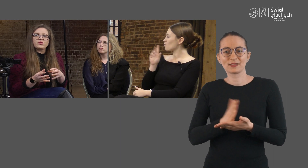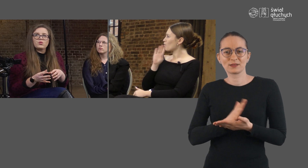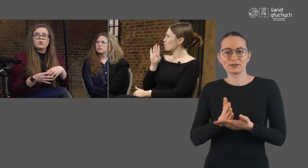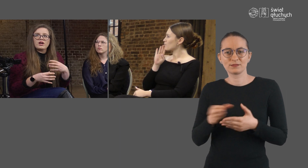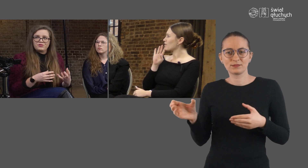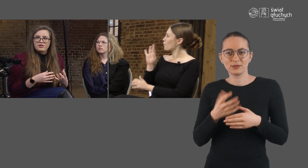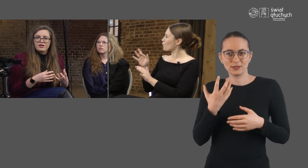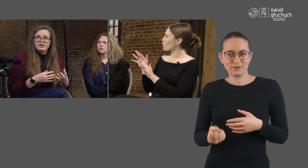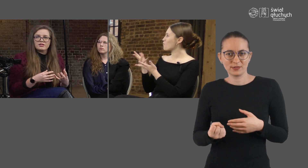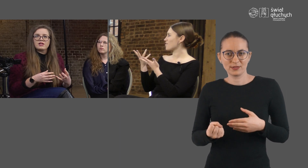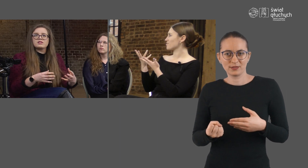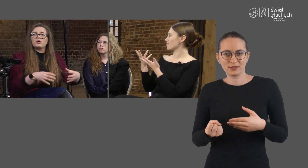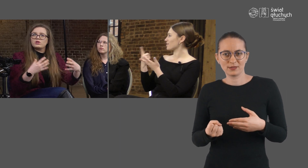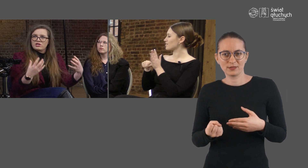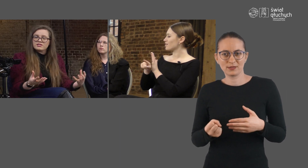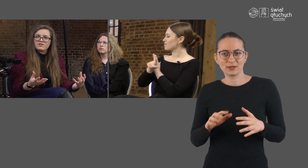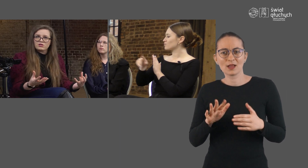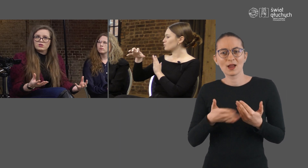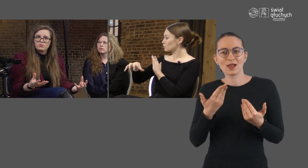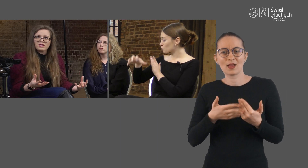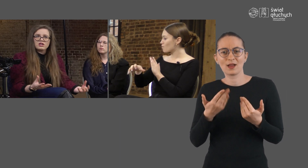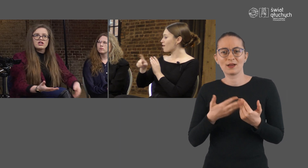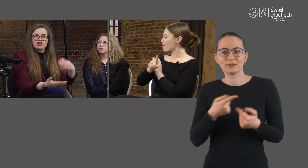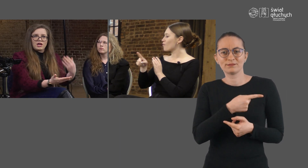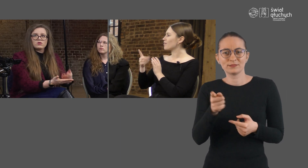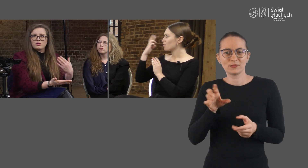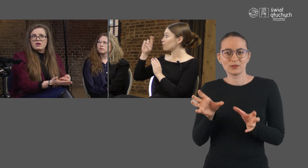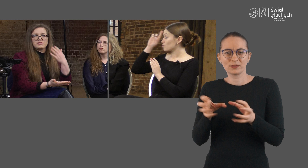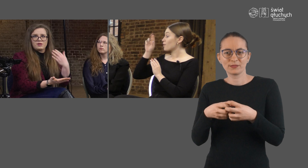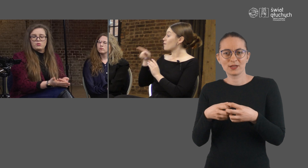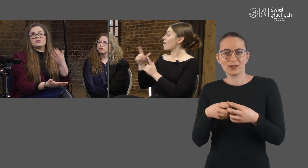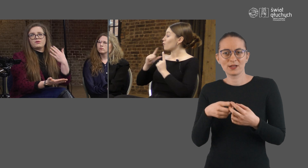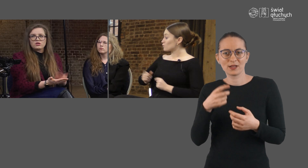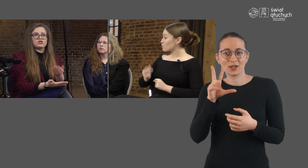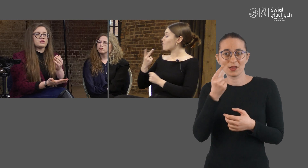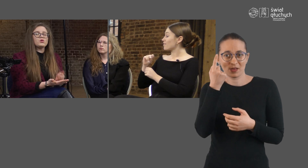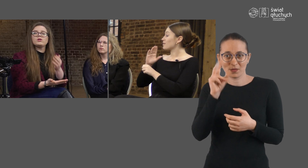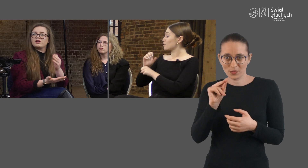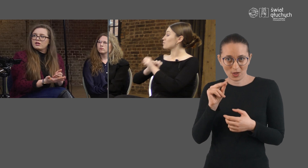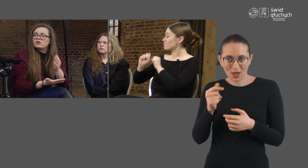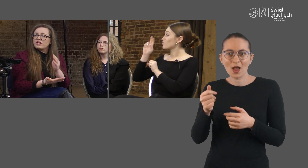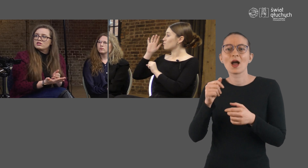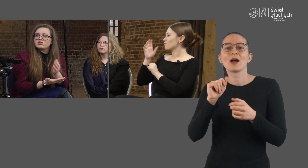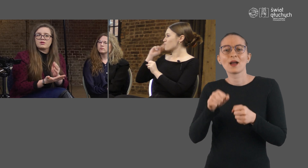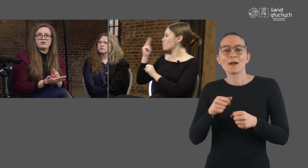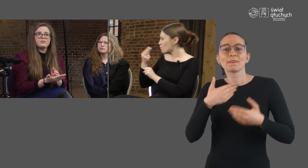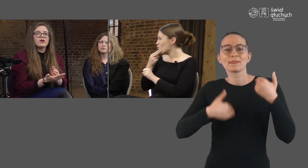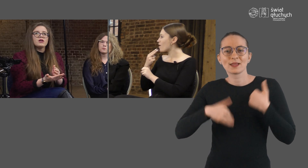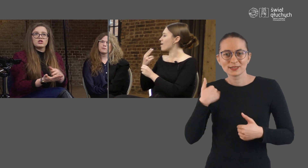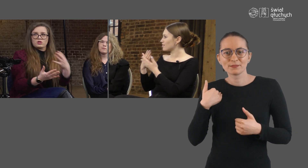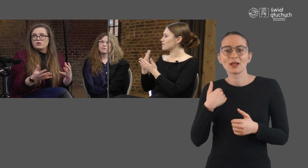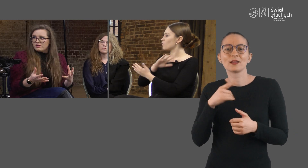jakby łatwiej dla społeczeństwa zrozumieć, że ta osoba jest z niepełnosprawnością słuchu i dlatego należy